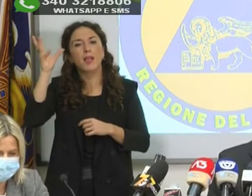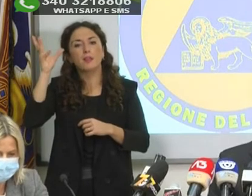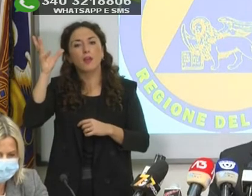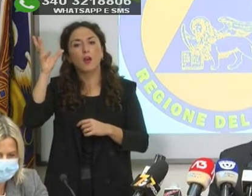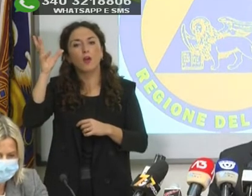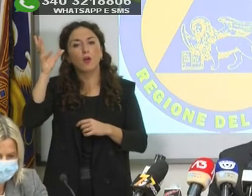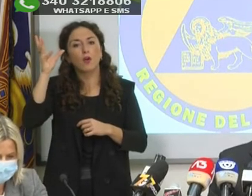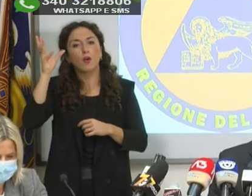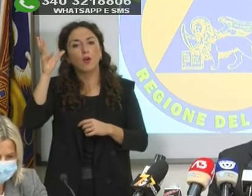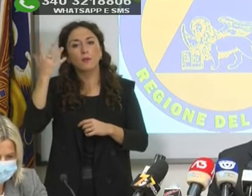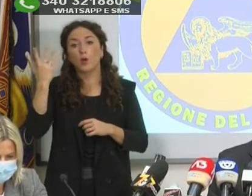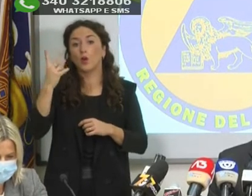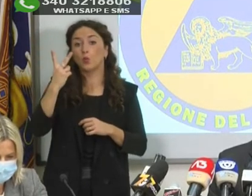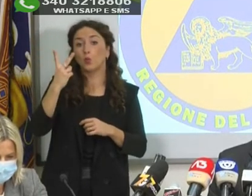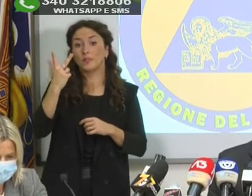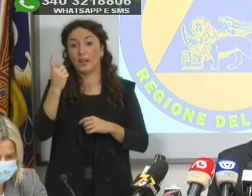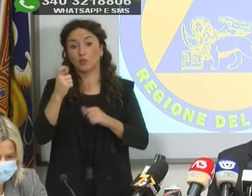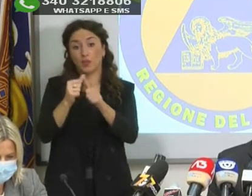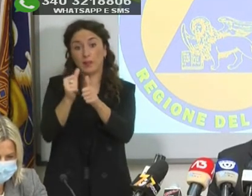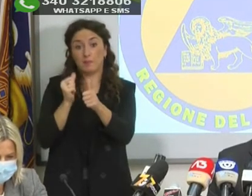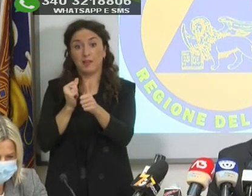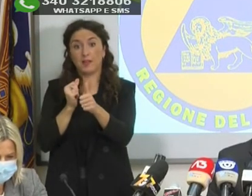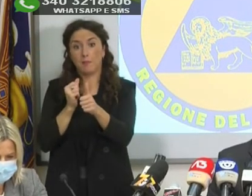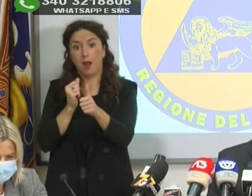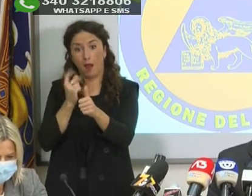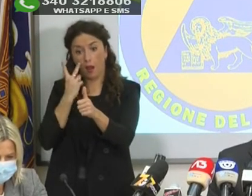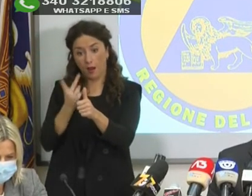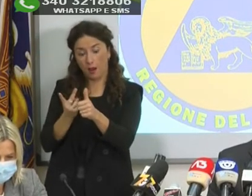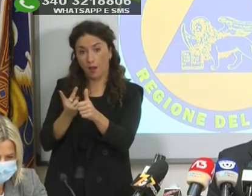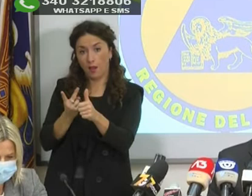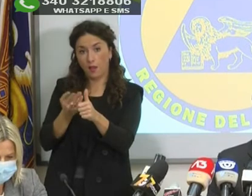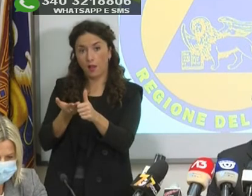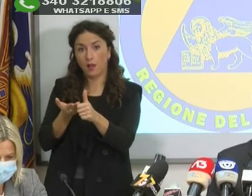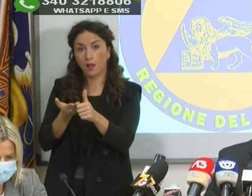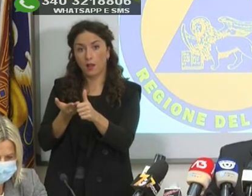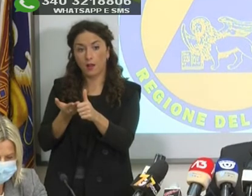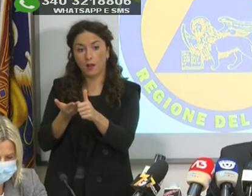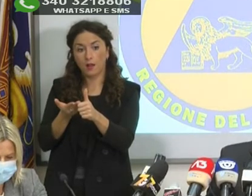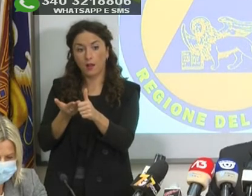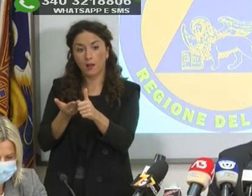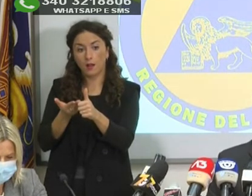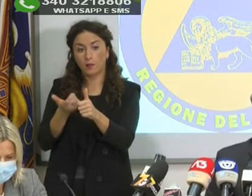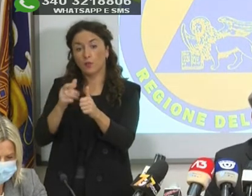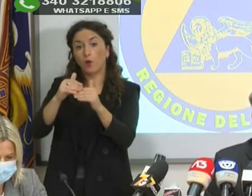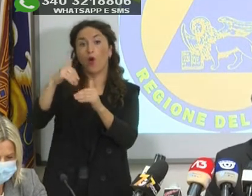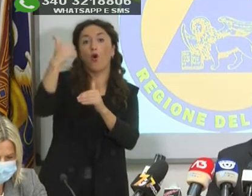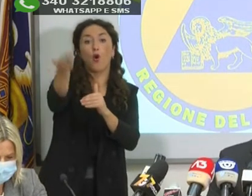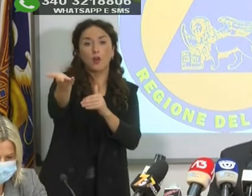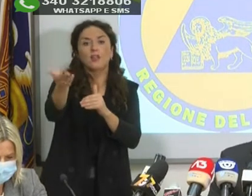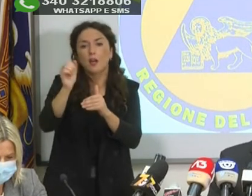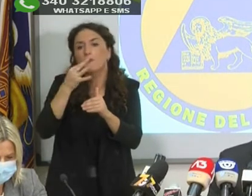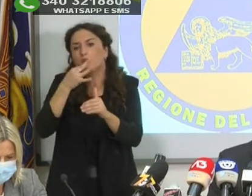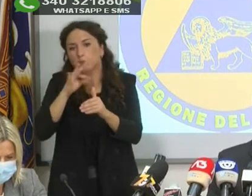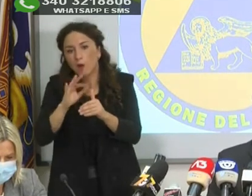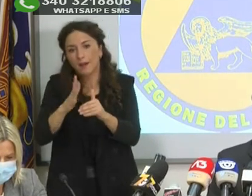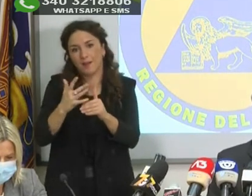diamo massimo con 2-3 giorni di anticipo, lo facciamo non perché non riusciamo a prevedere anche oltre, lo facciamo, ma